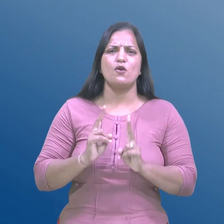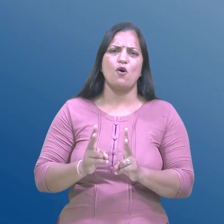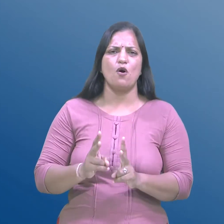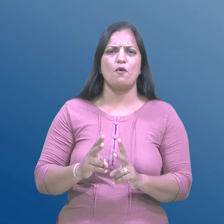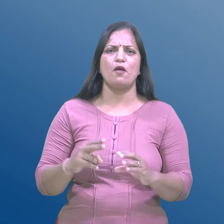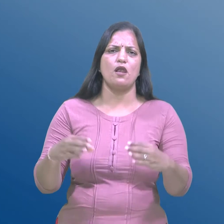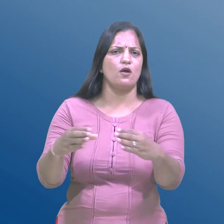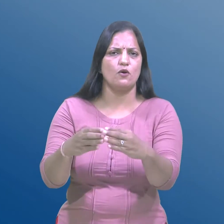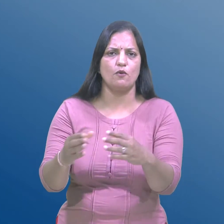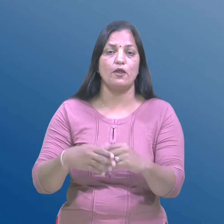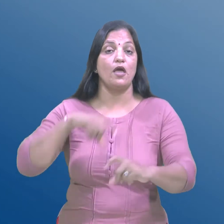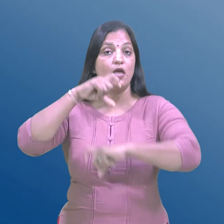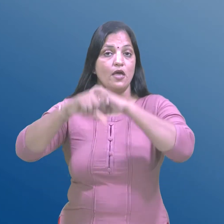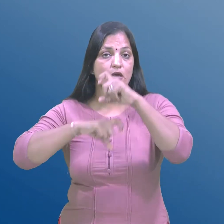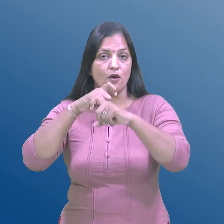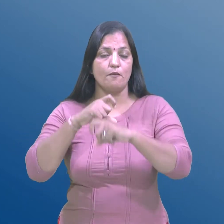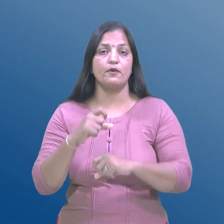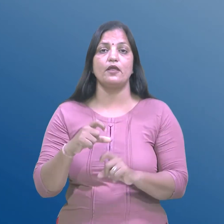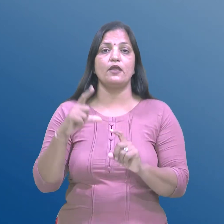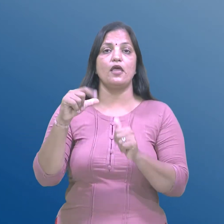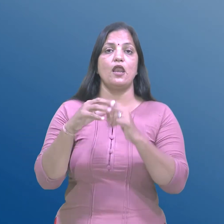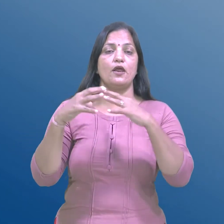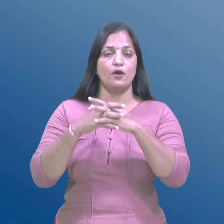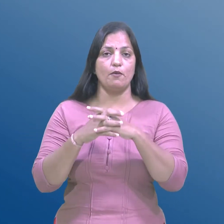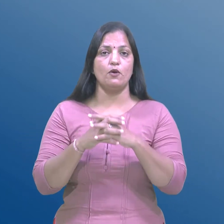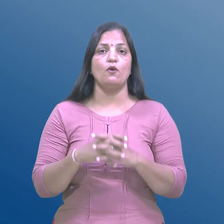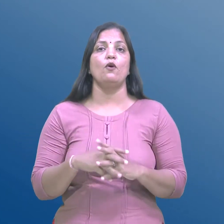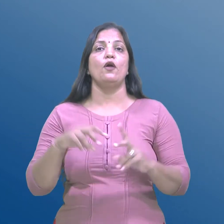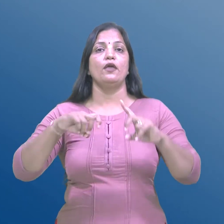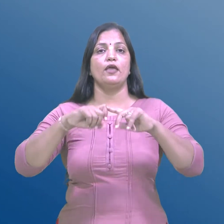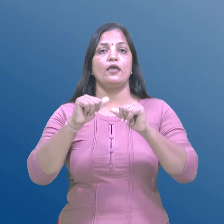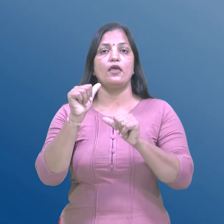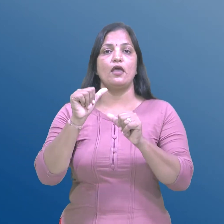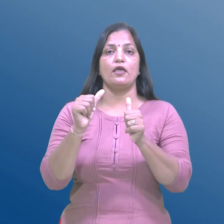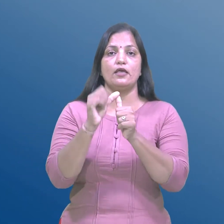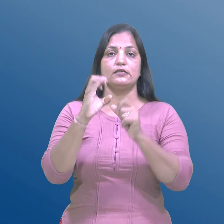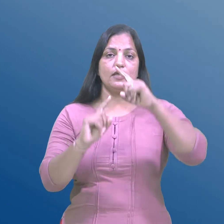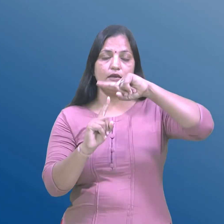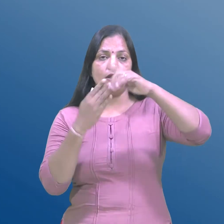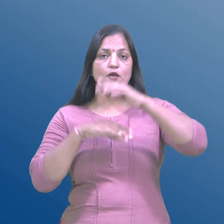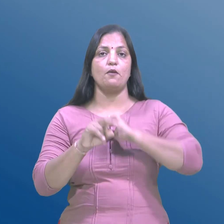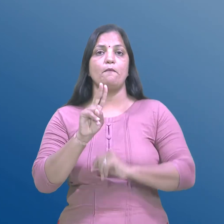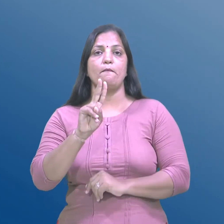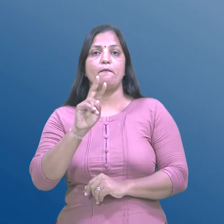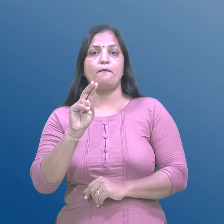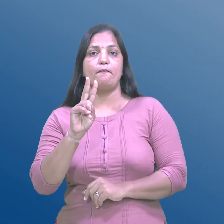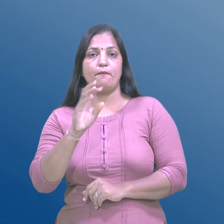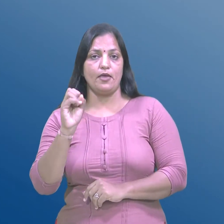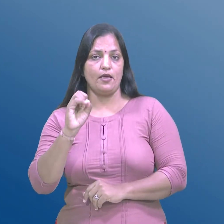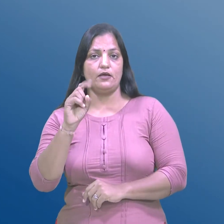અથવા કંપની ધારા 2013ની કલમ 2માં પરિભાષિત કરવામાં આવેલ સરકારી